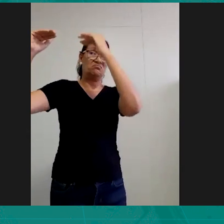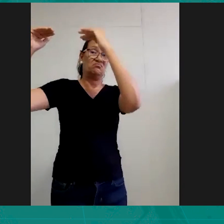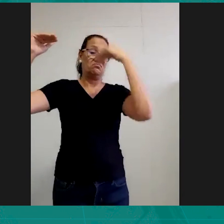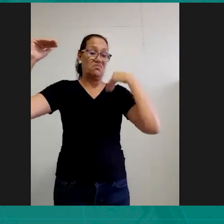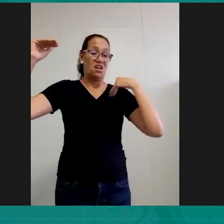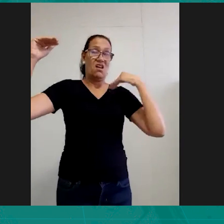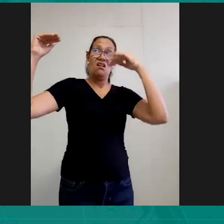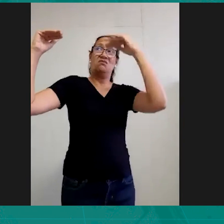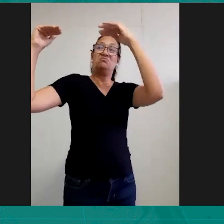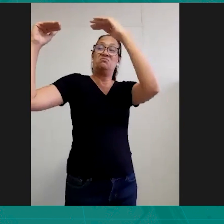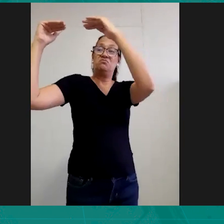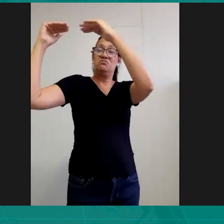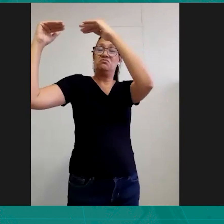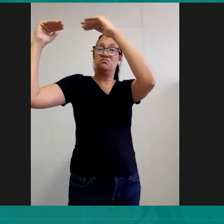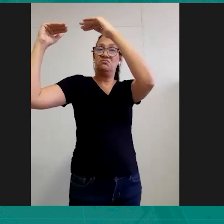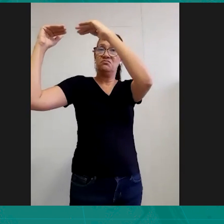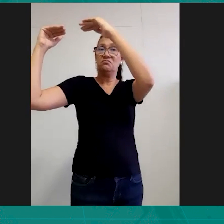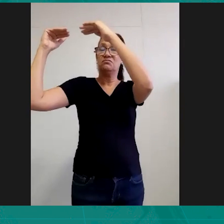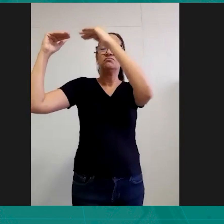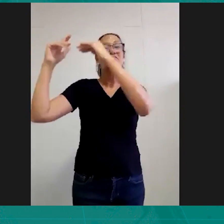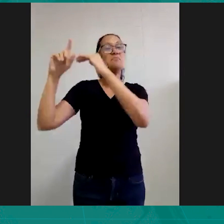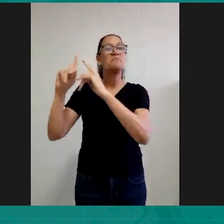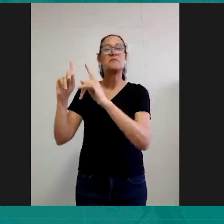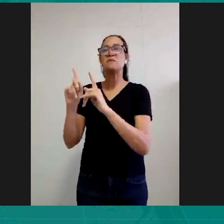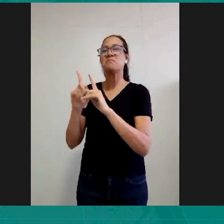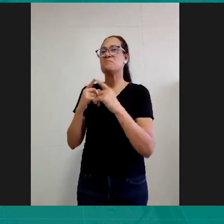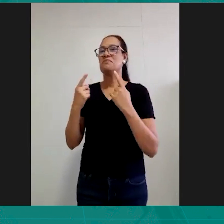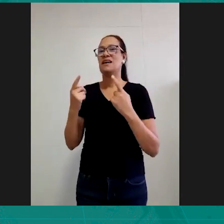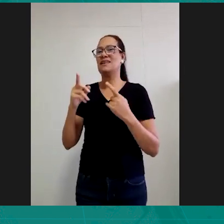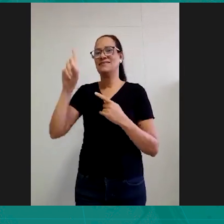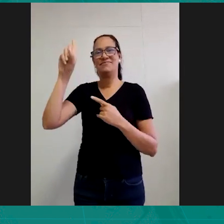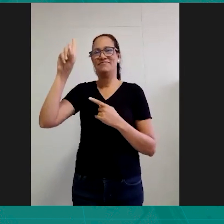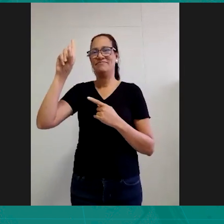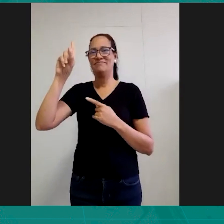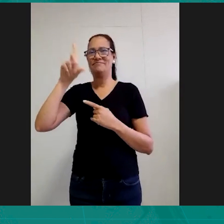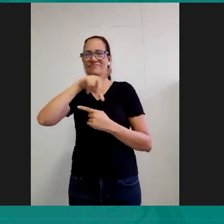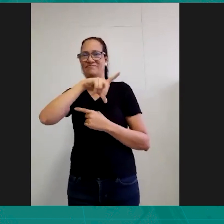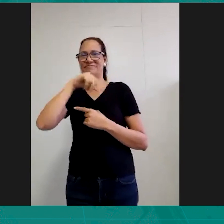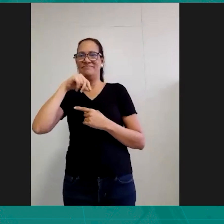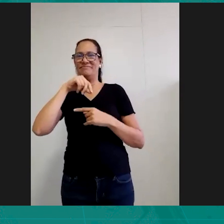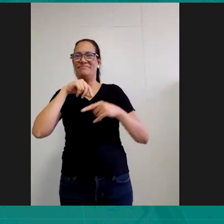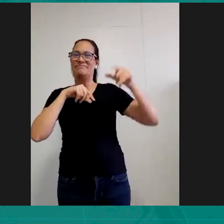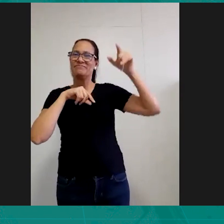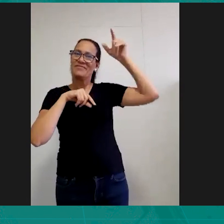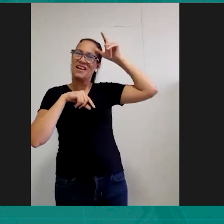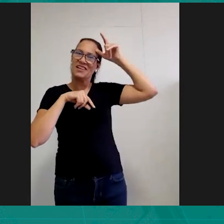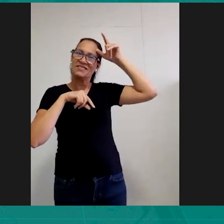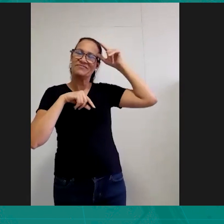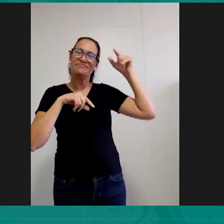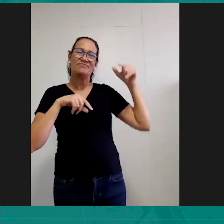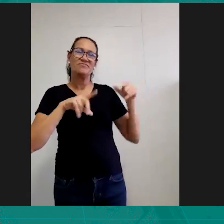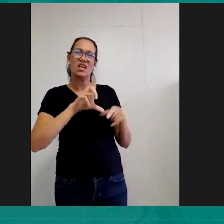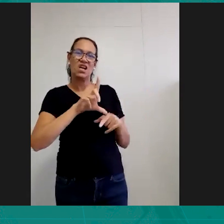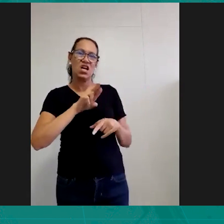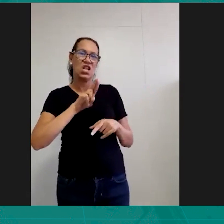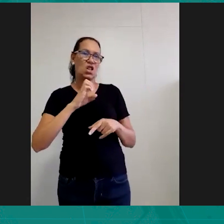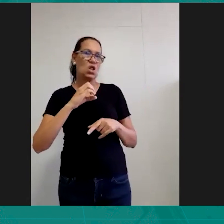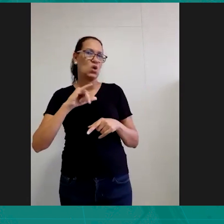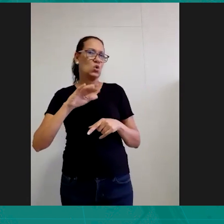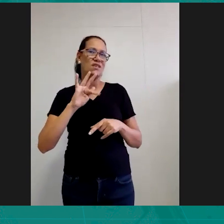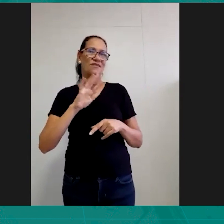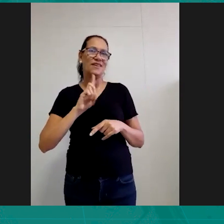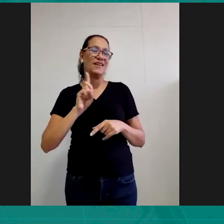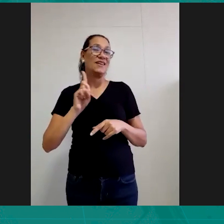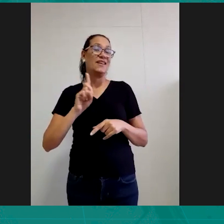Mas Deus não escolheu a ele para fazer a conexão com as criaturas. Deus escolheu seu Filho Jesus